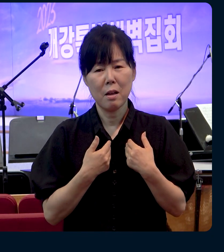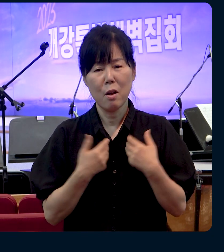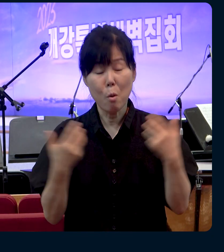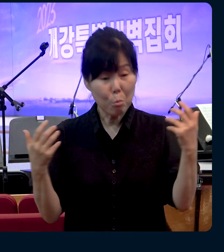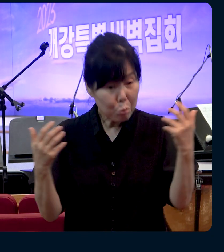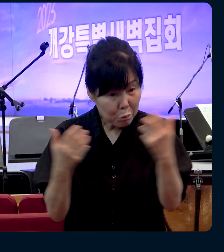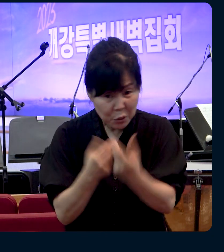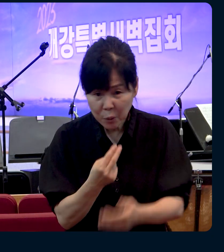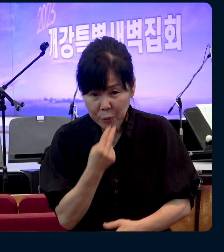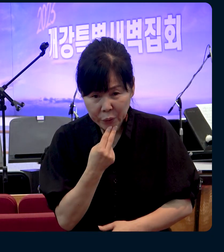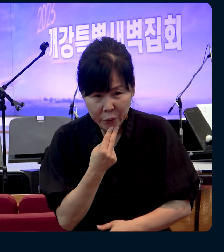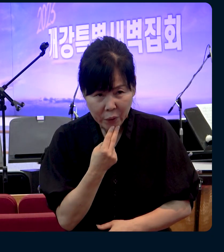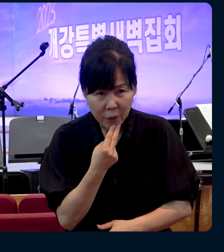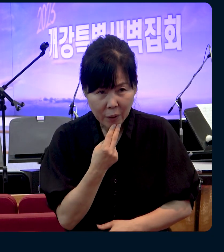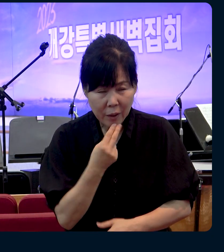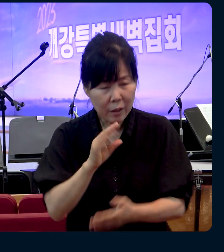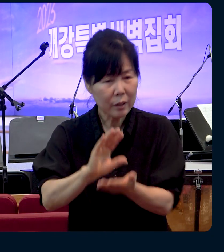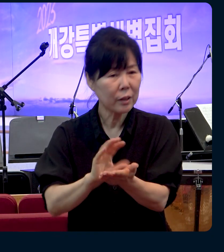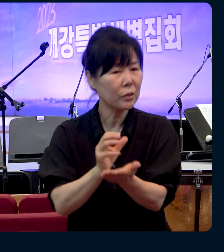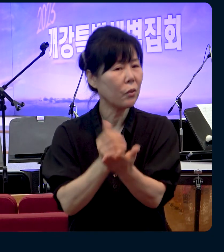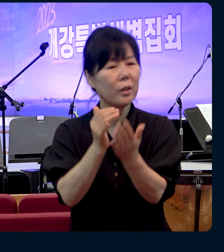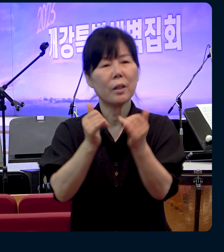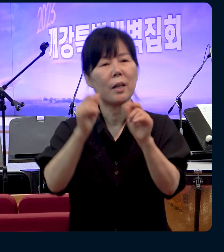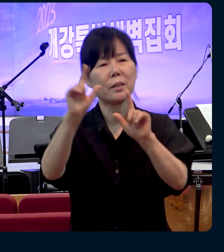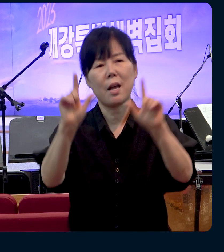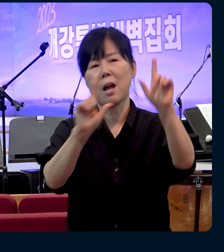풍성하지 않으면 그리스도인의 삶이 아니에요.